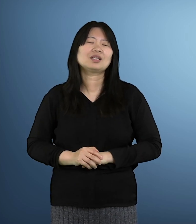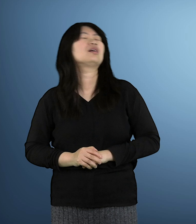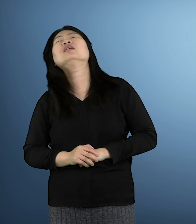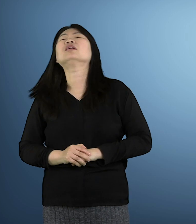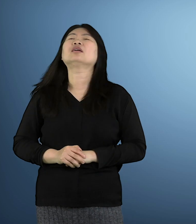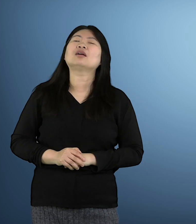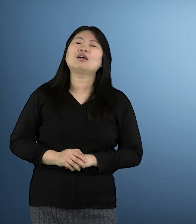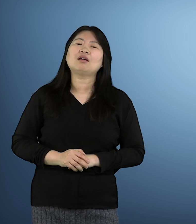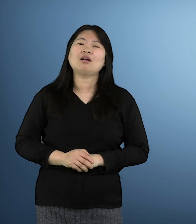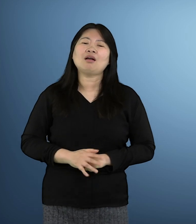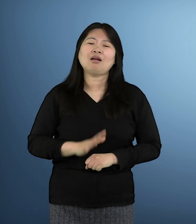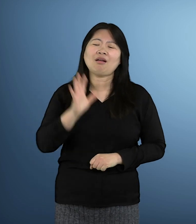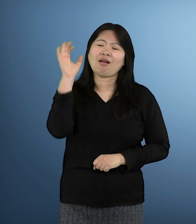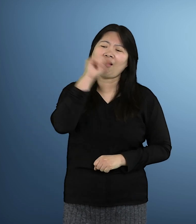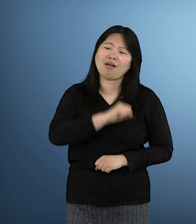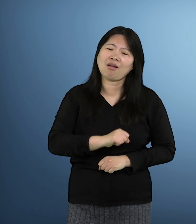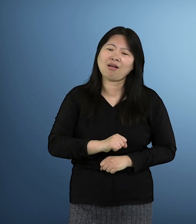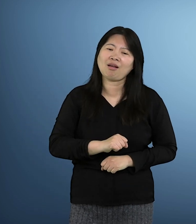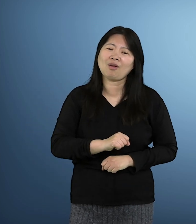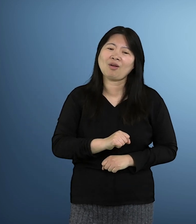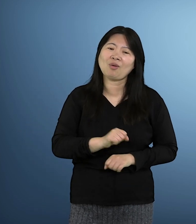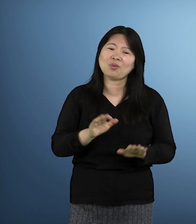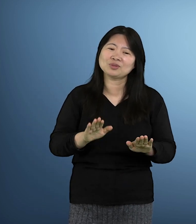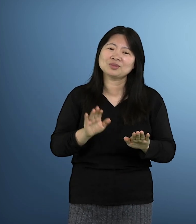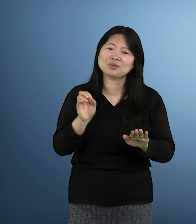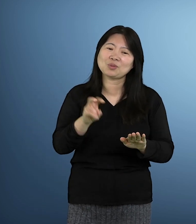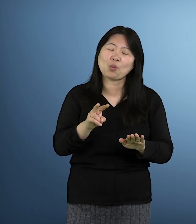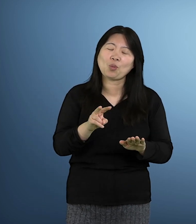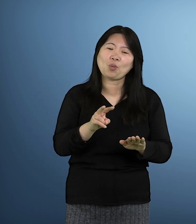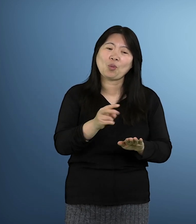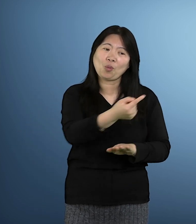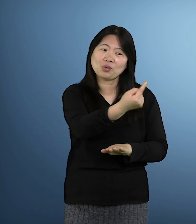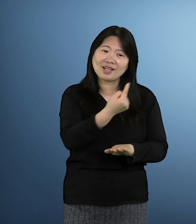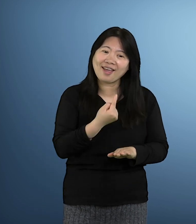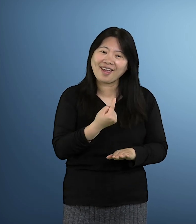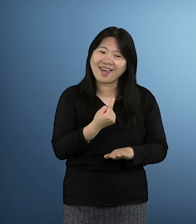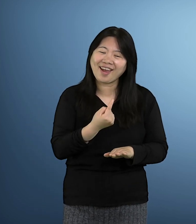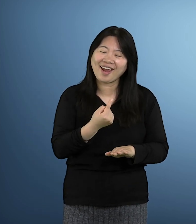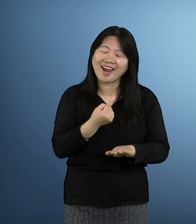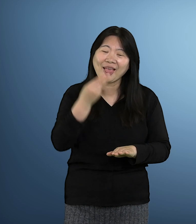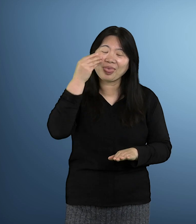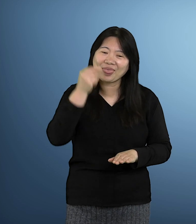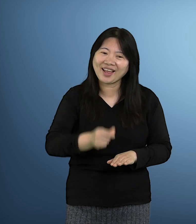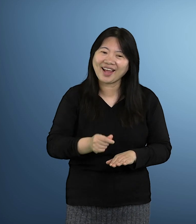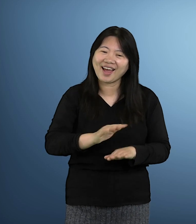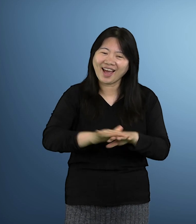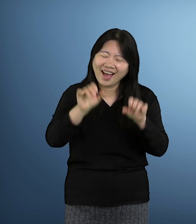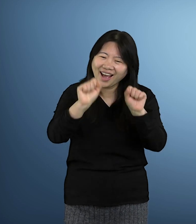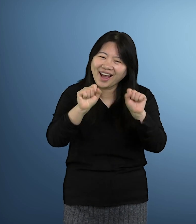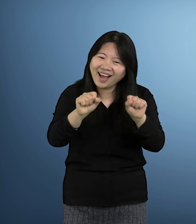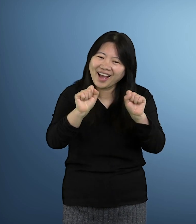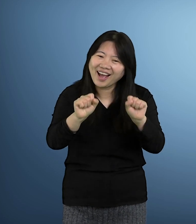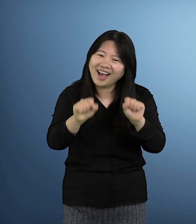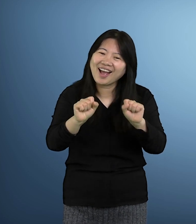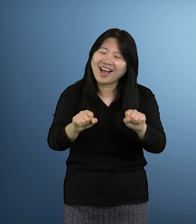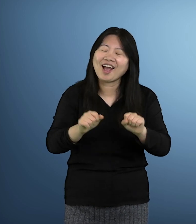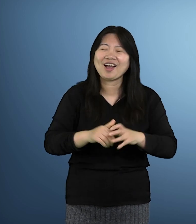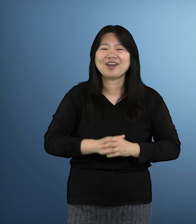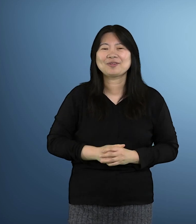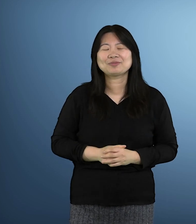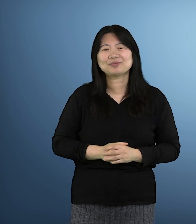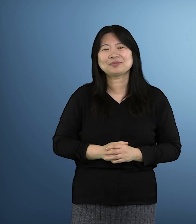아, 또 이 사람 또 당벌이네 오늘. 막 그러면서 그 순서를 맡았을 것